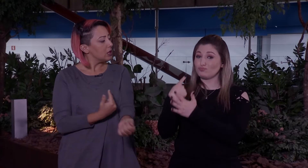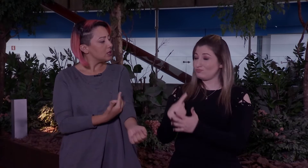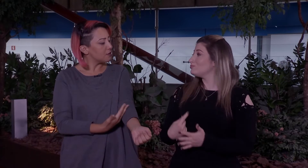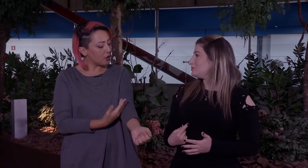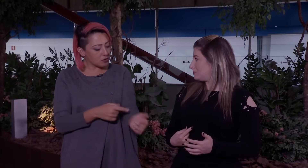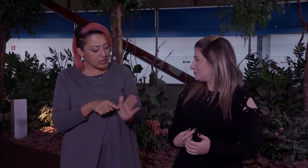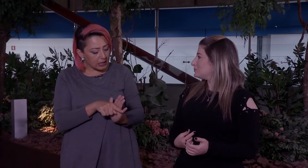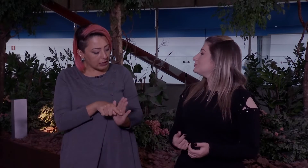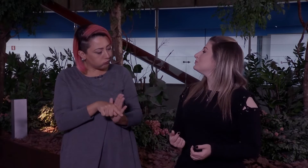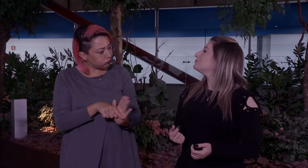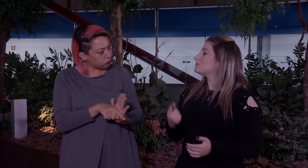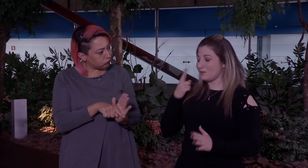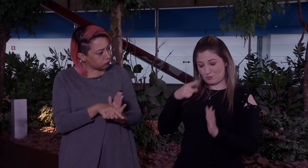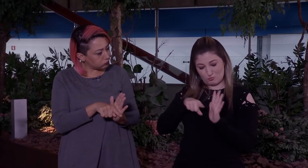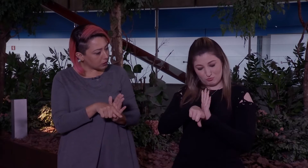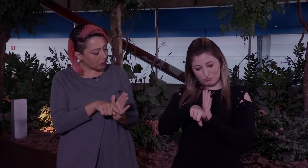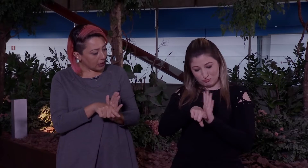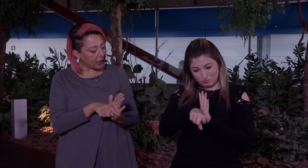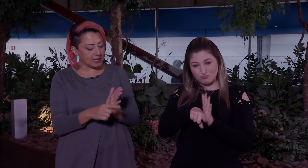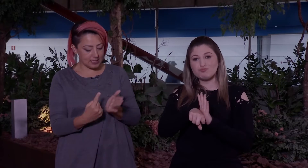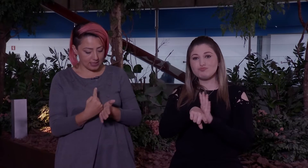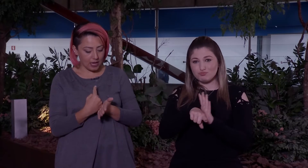Se for no sangue, também esse sinal.